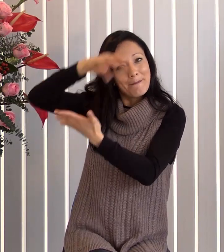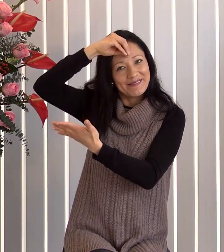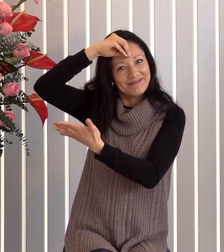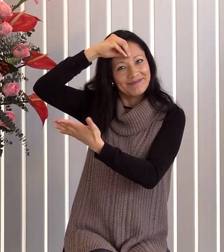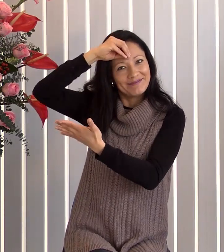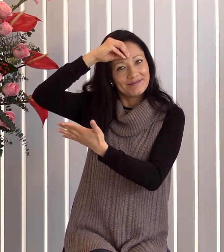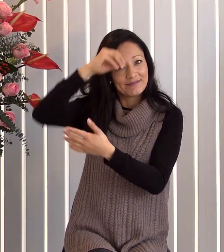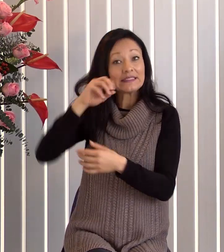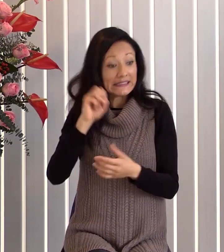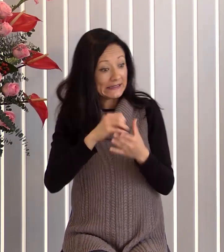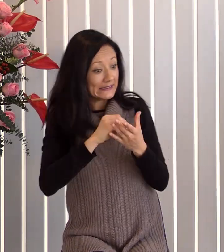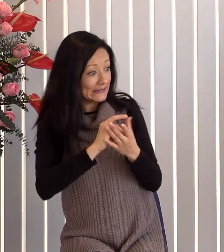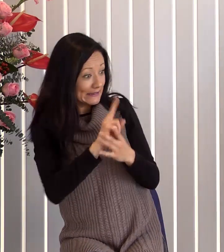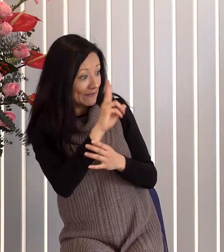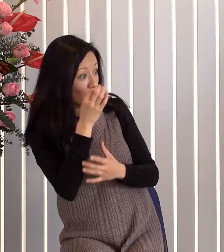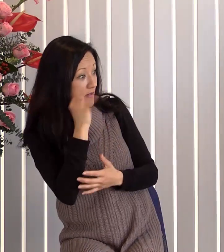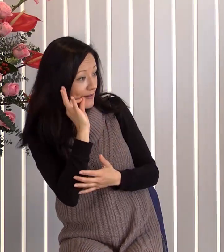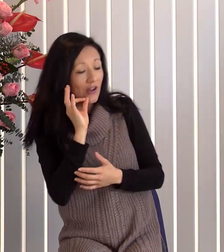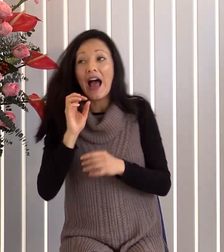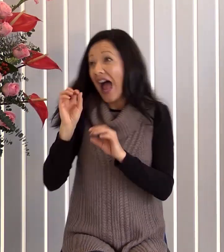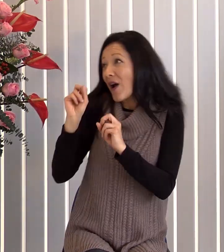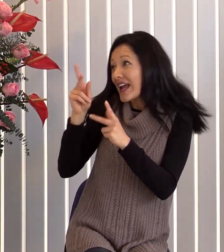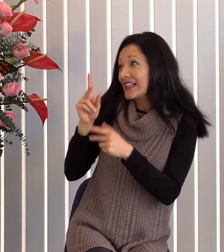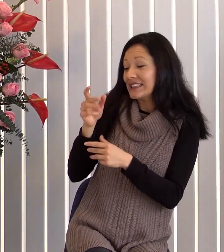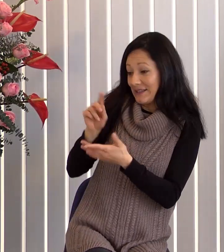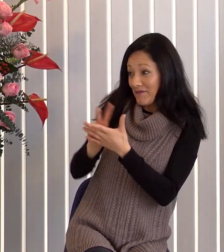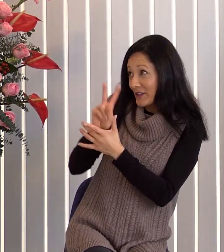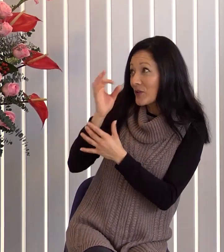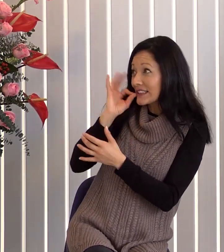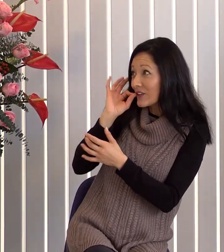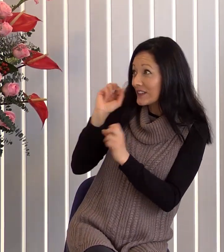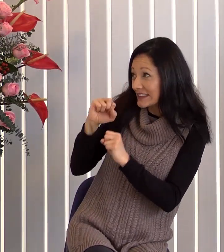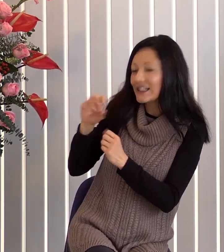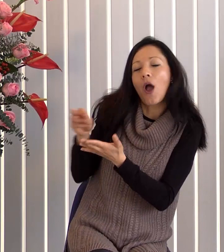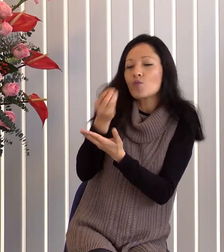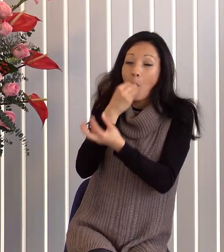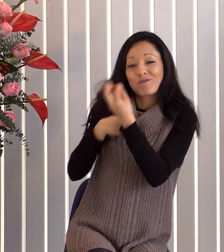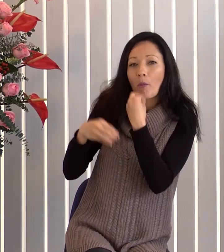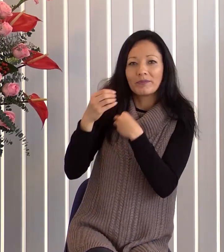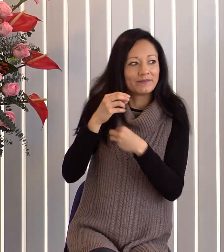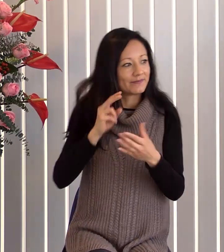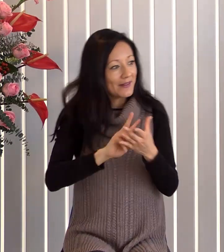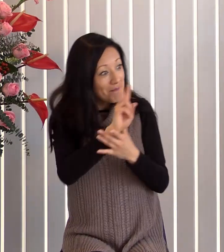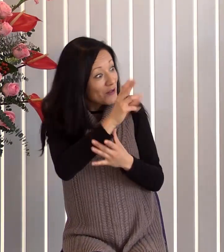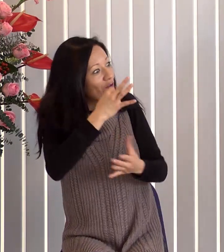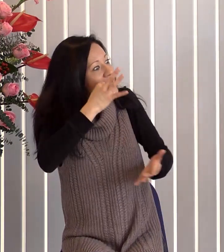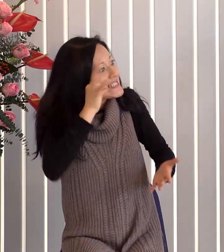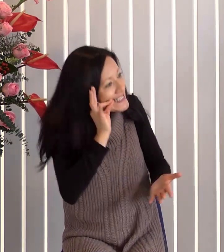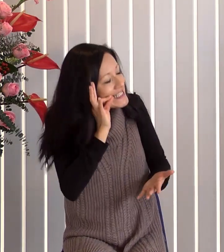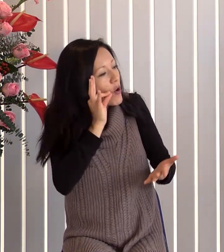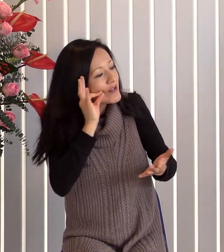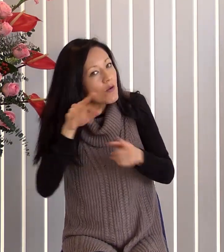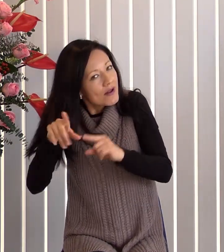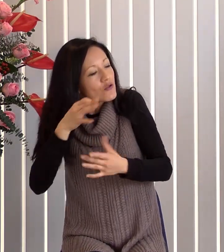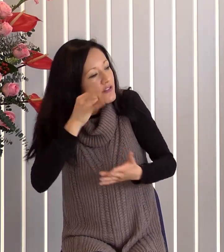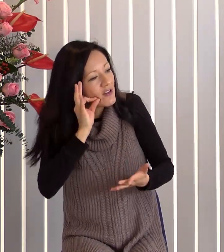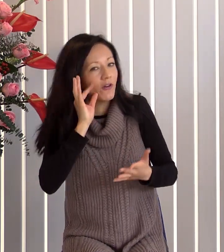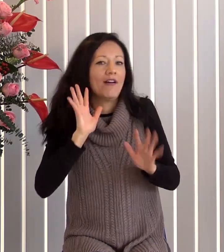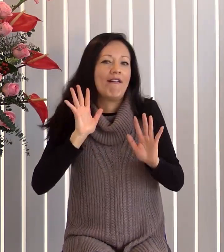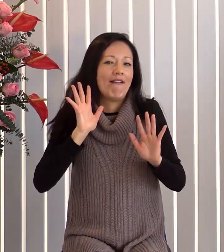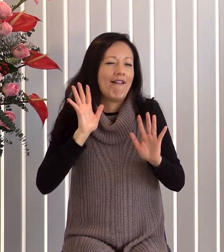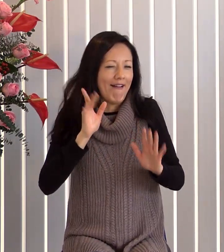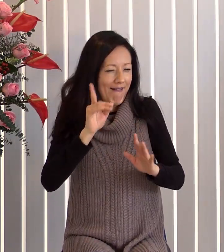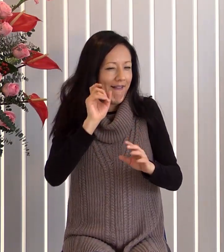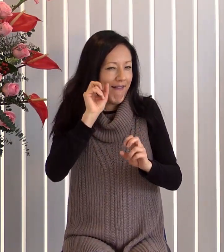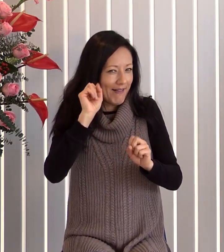brócoli rico, brócoli rico, brócoli rico, brócoli rico, brócoli rico, brócoli rico,